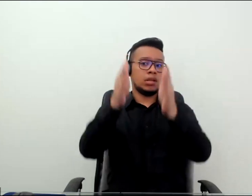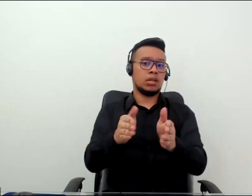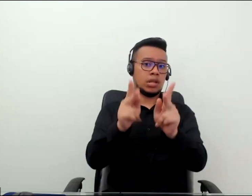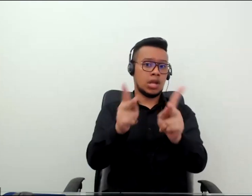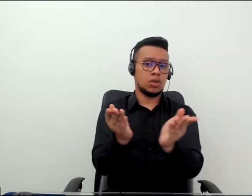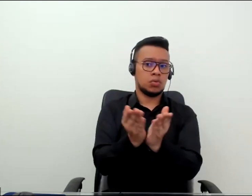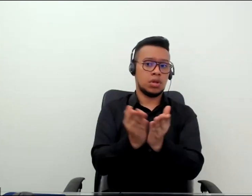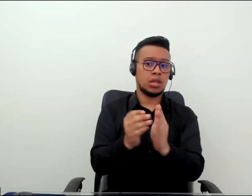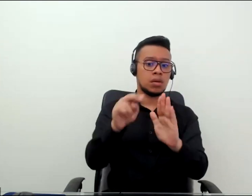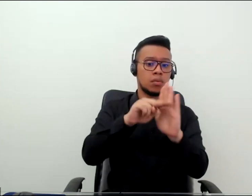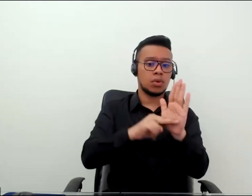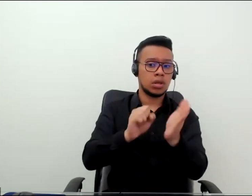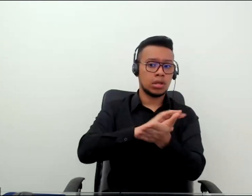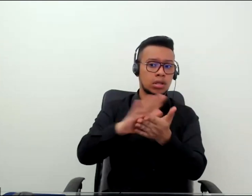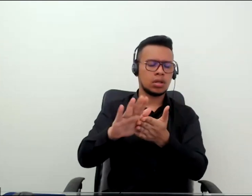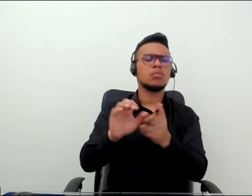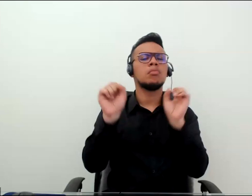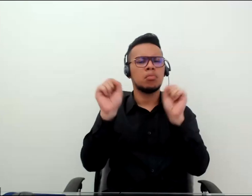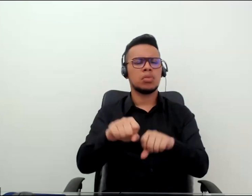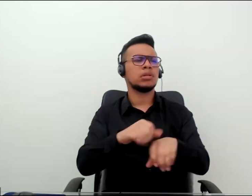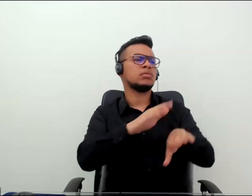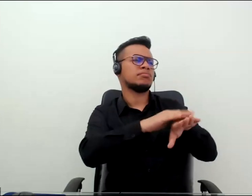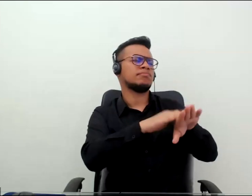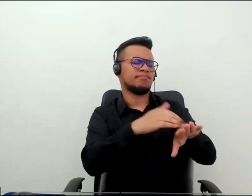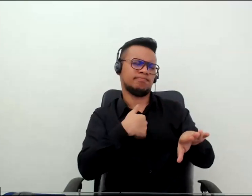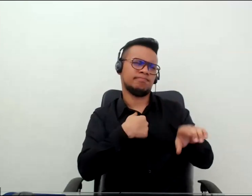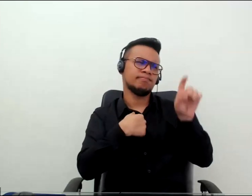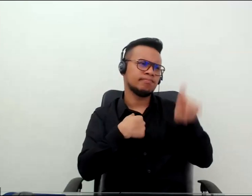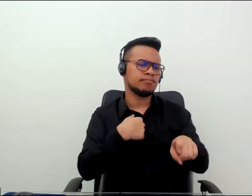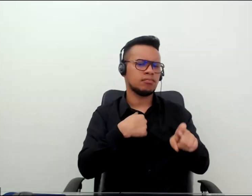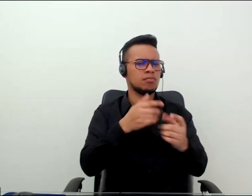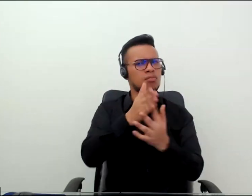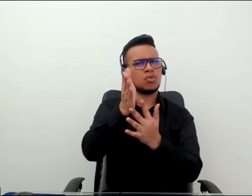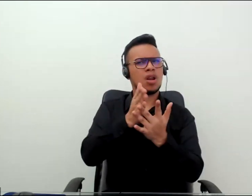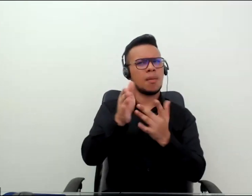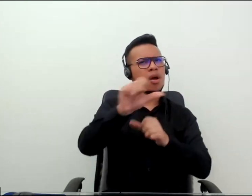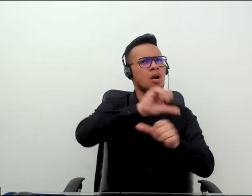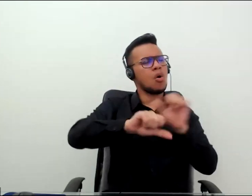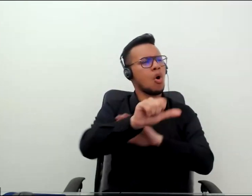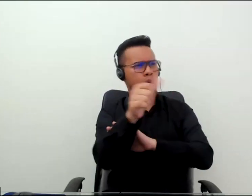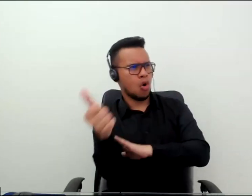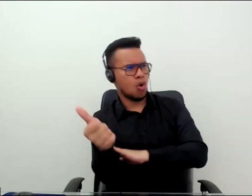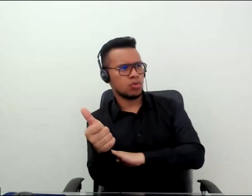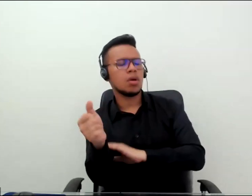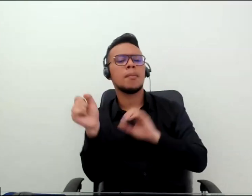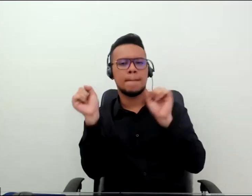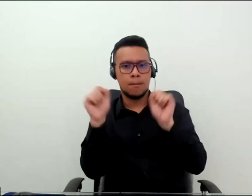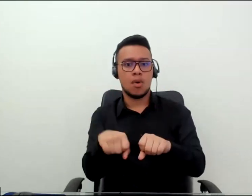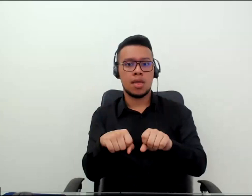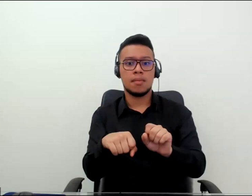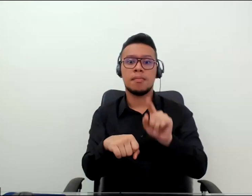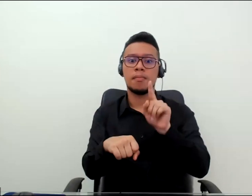de gratuidad puede solicitar el cambio de programa que es importante tener presente que si el periodo